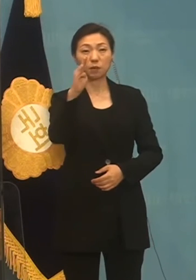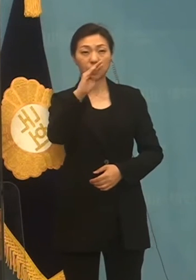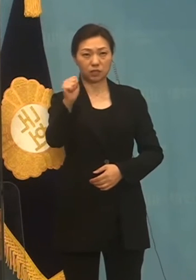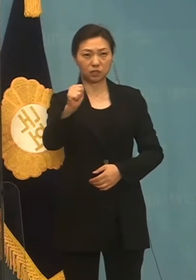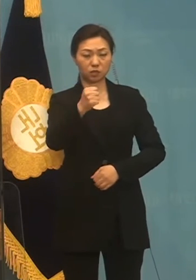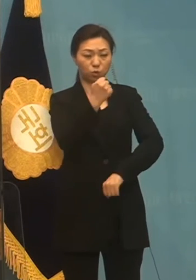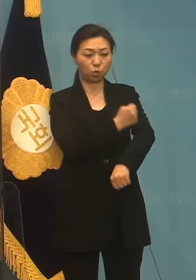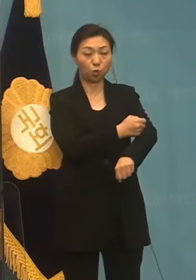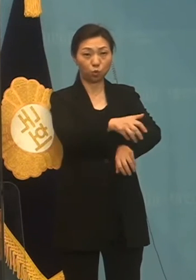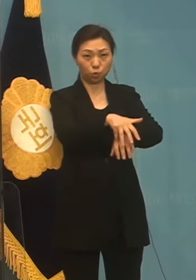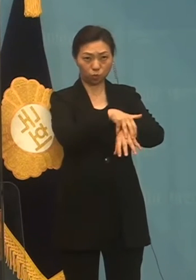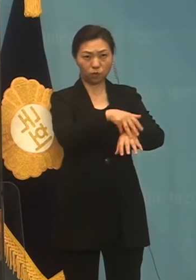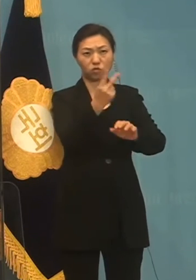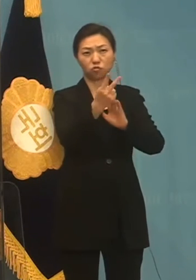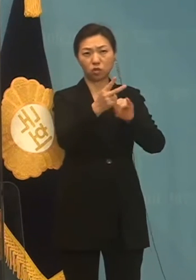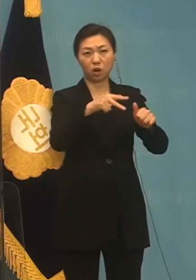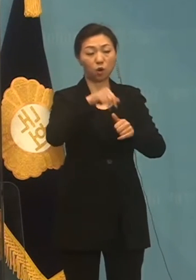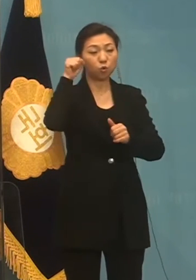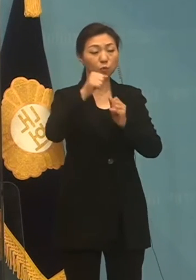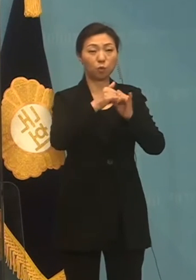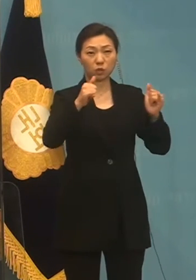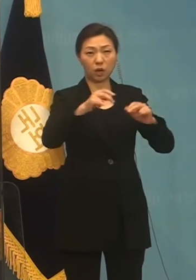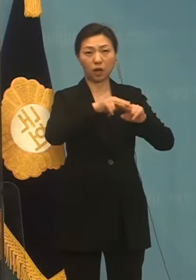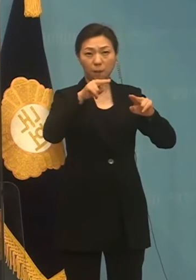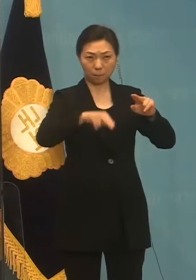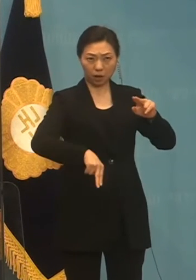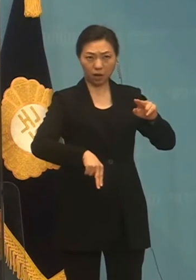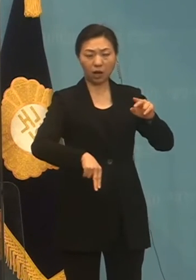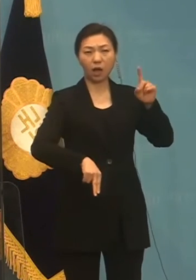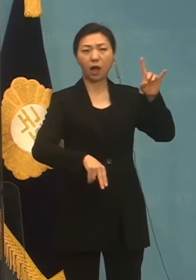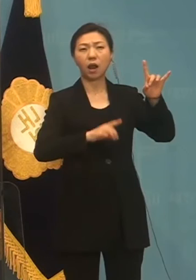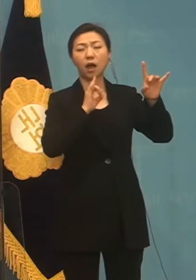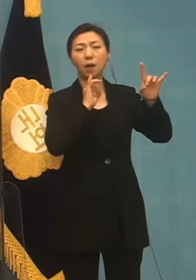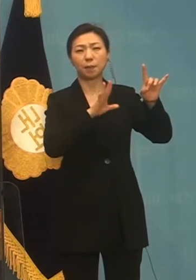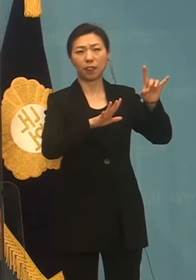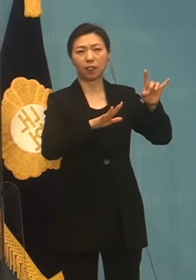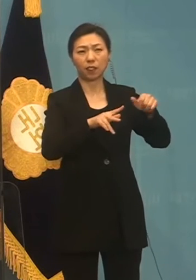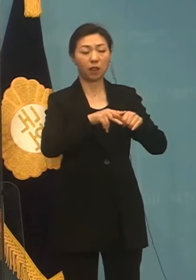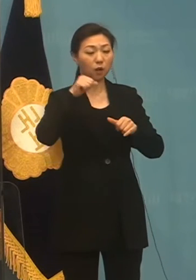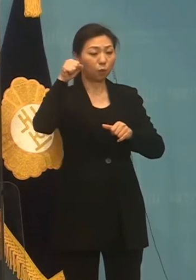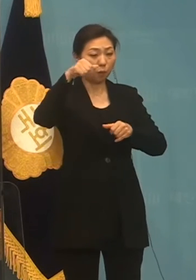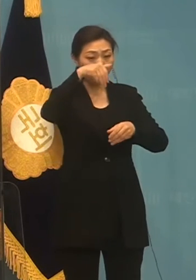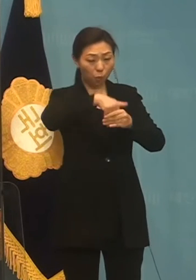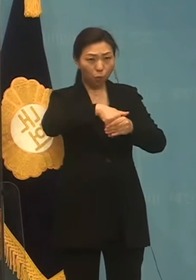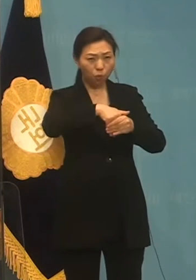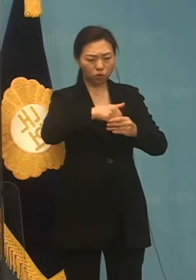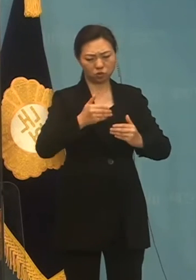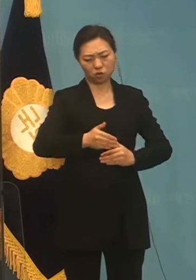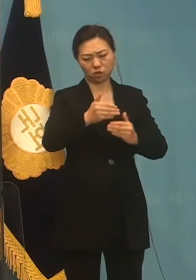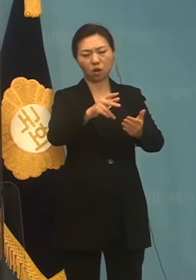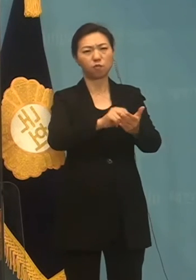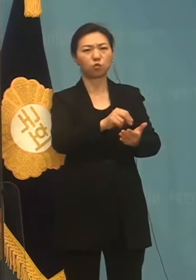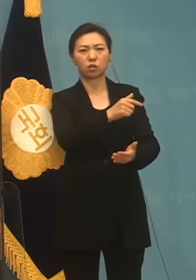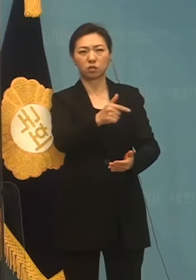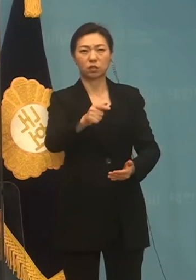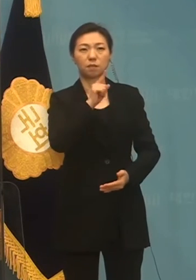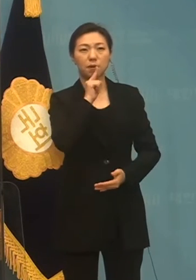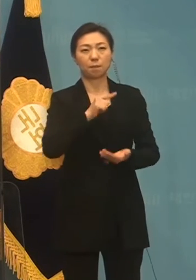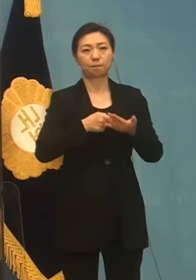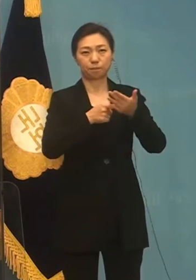2명의 후보자가 사퇴해 단독 후보자로 선임 절차를 진행하는 것은 절차상 하자가 있다고 밝힌 바